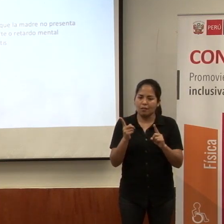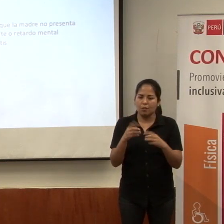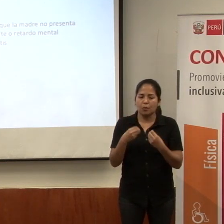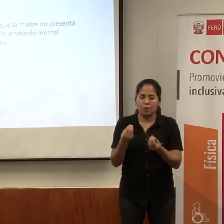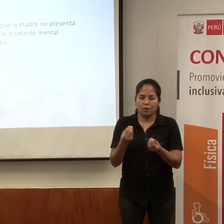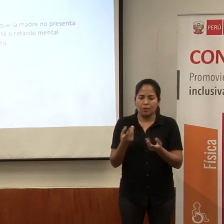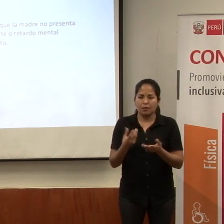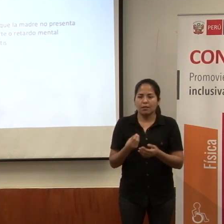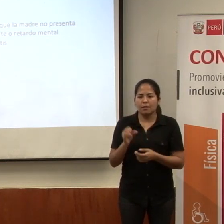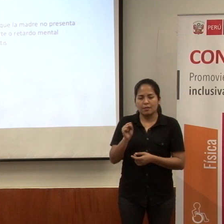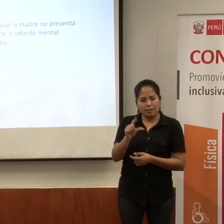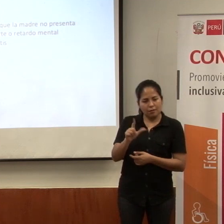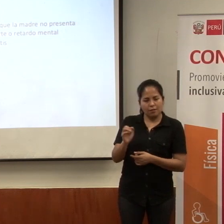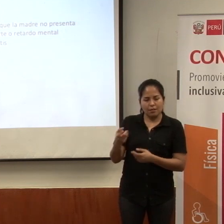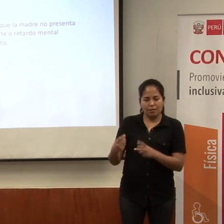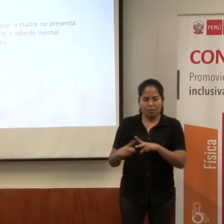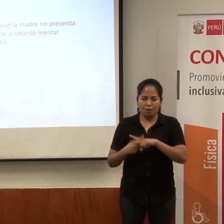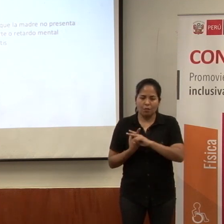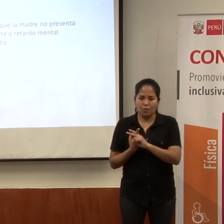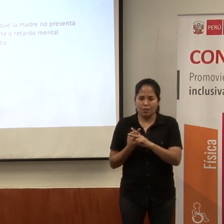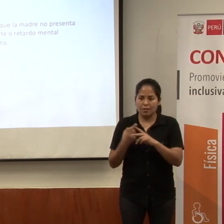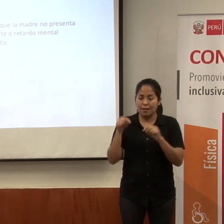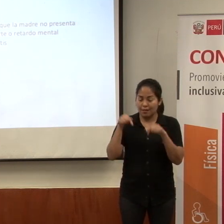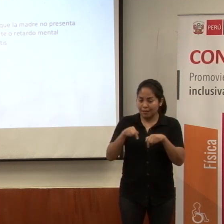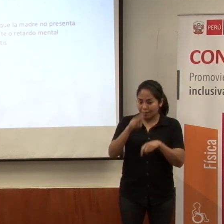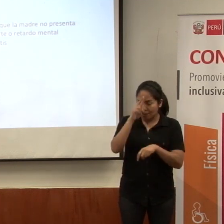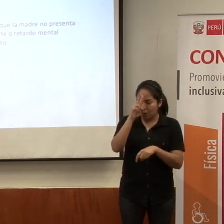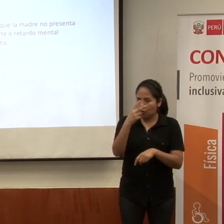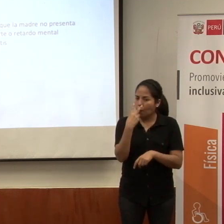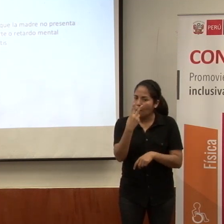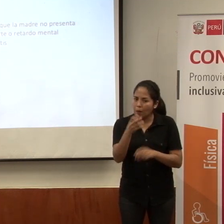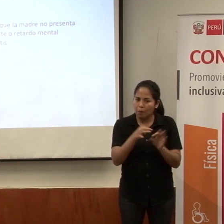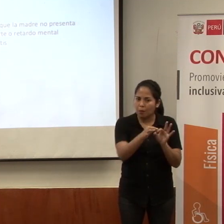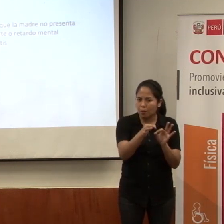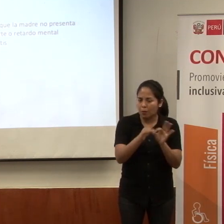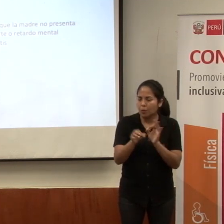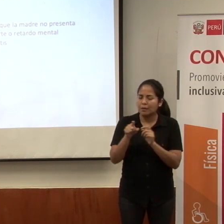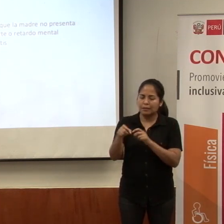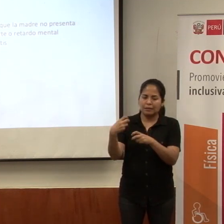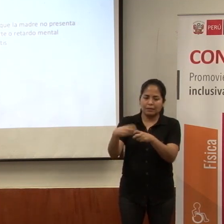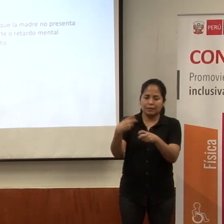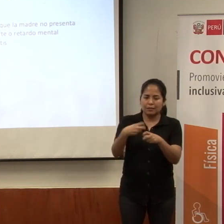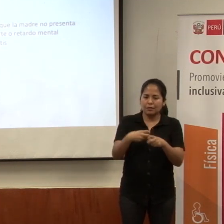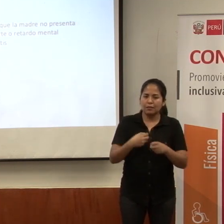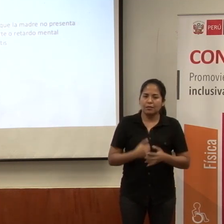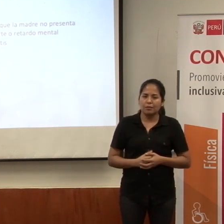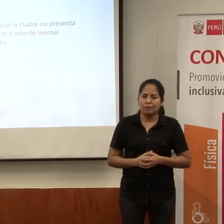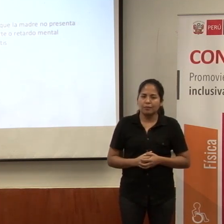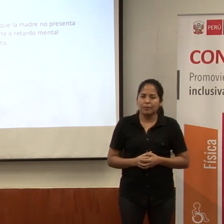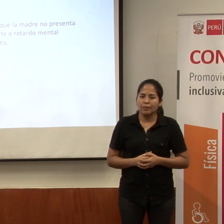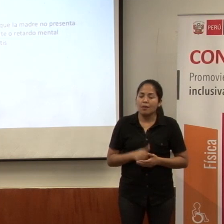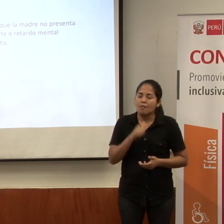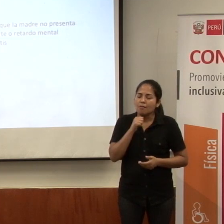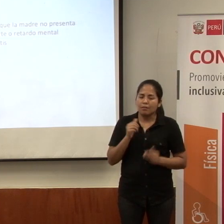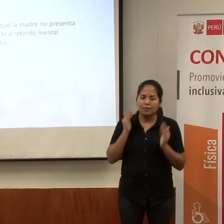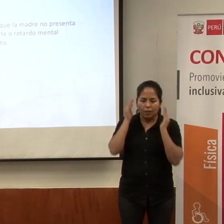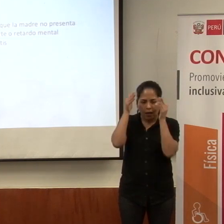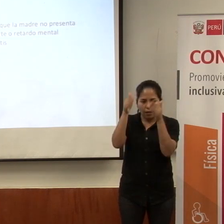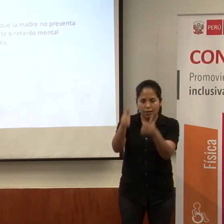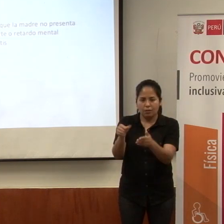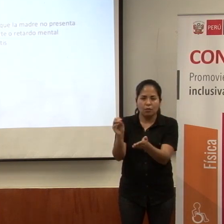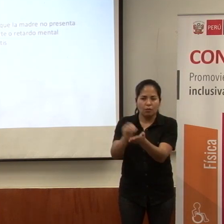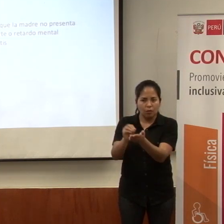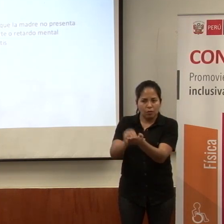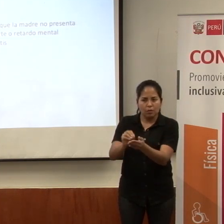congénita. Y estamos teniendo todavía sífilis en el país, ¿ok? Entonces ha habido cierto relajo en ese sentido